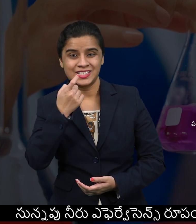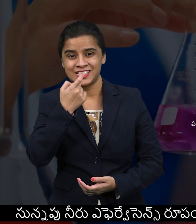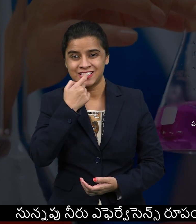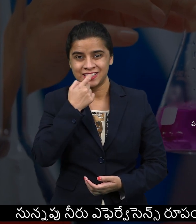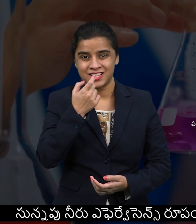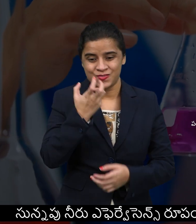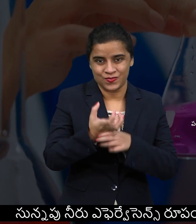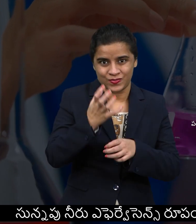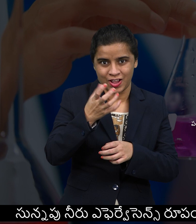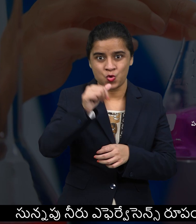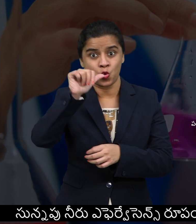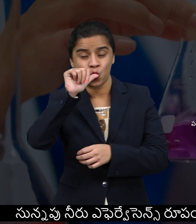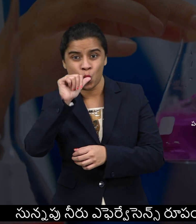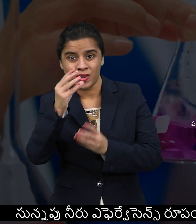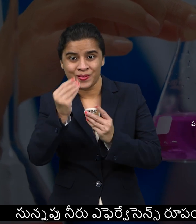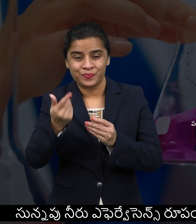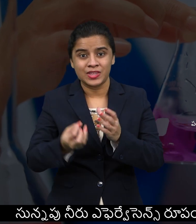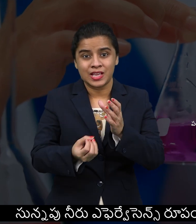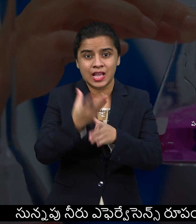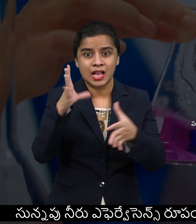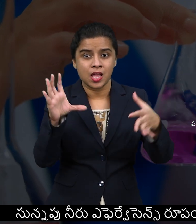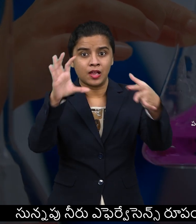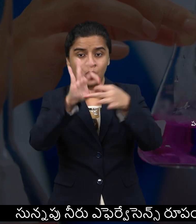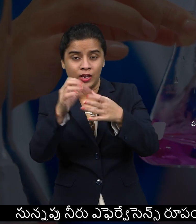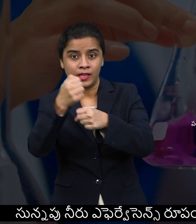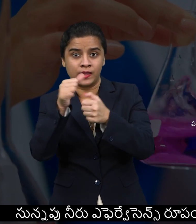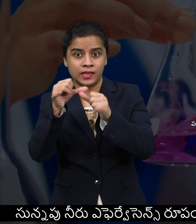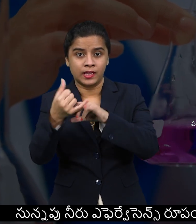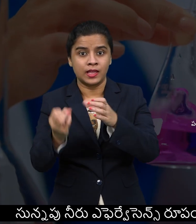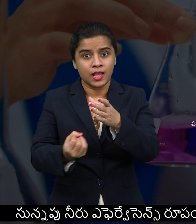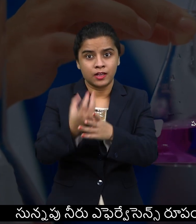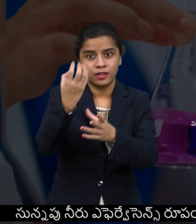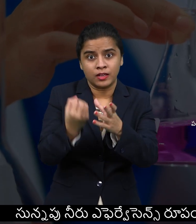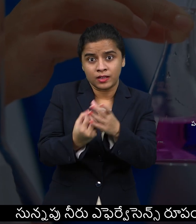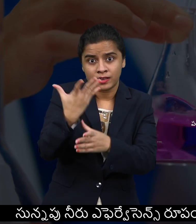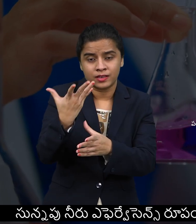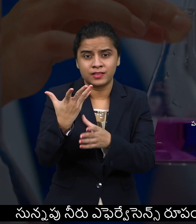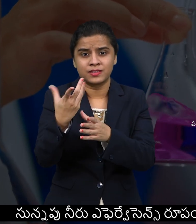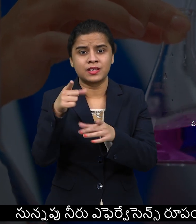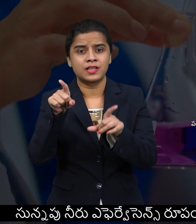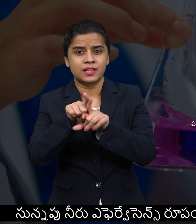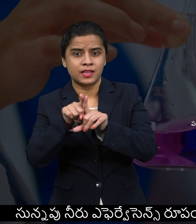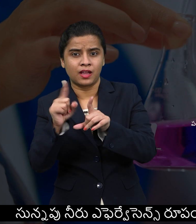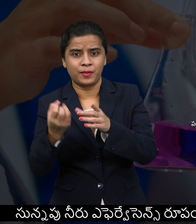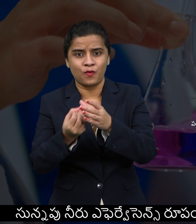సున్నపు నీరు ఎఫెర్సెన్స్ రూపంలో విడుదలయ్యే వాయువుతో తాకినప్పుడు